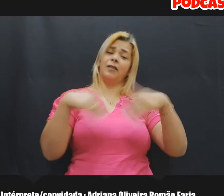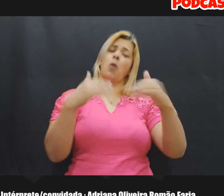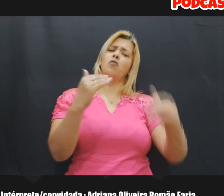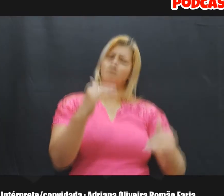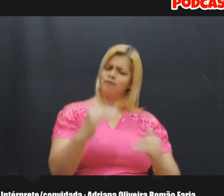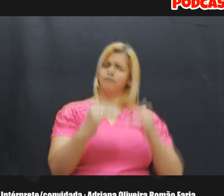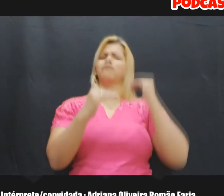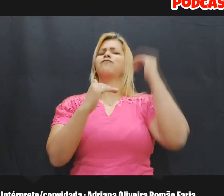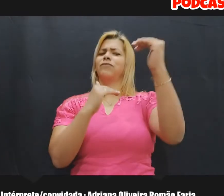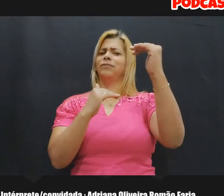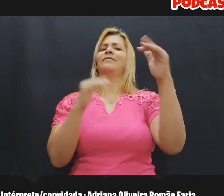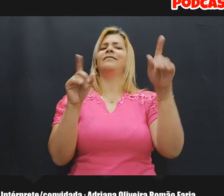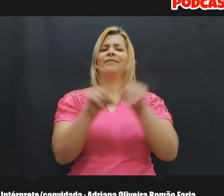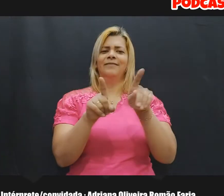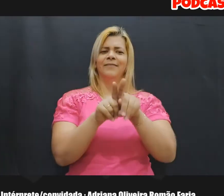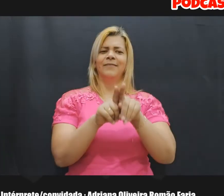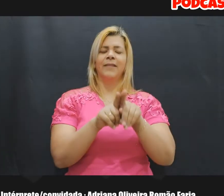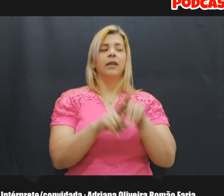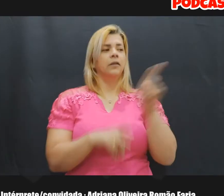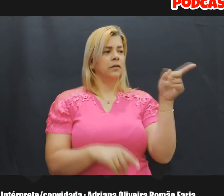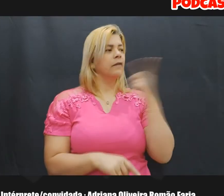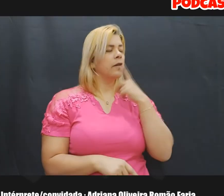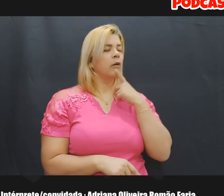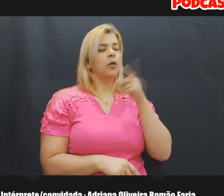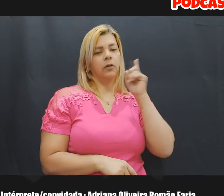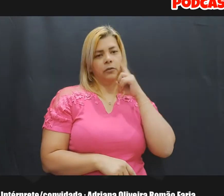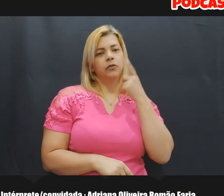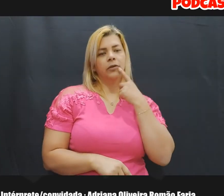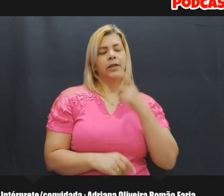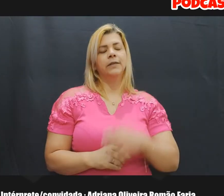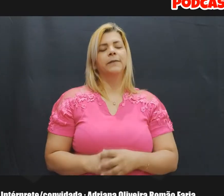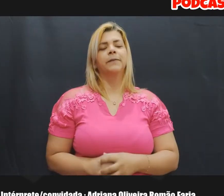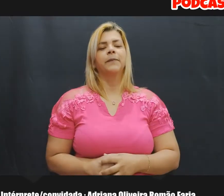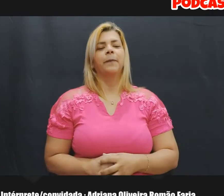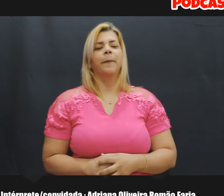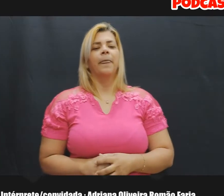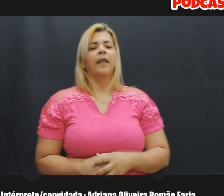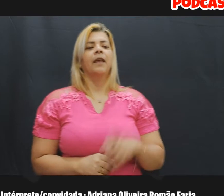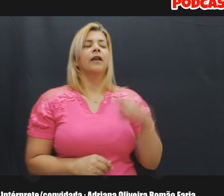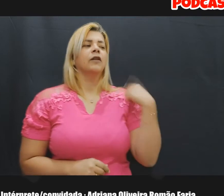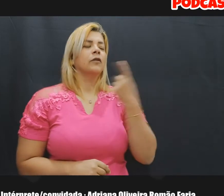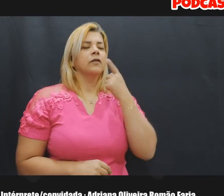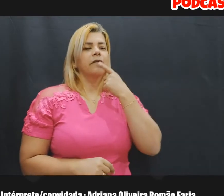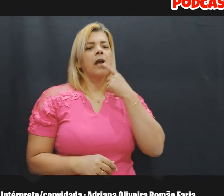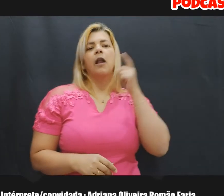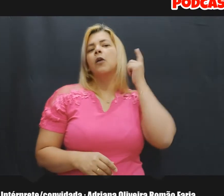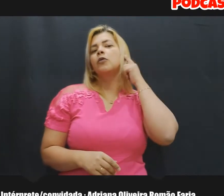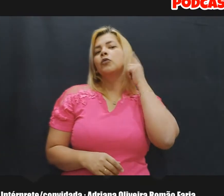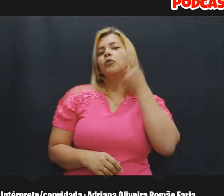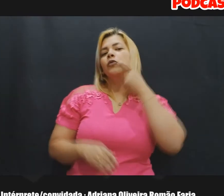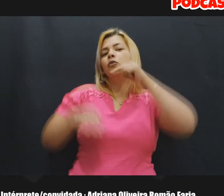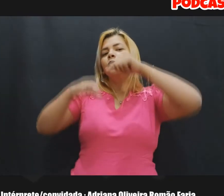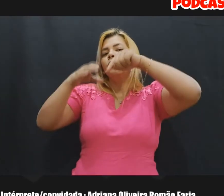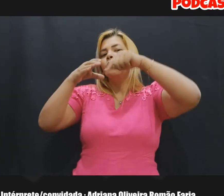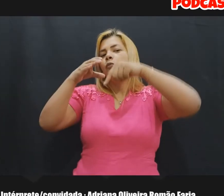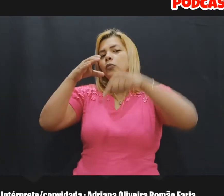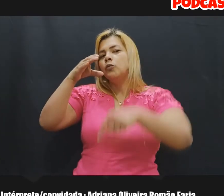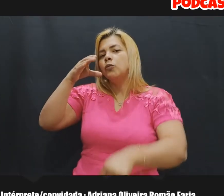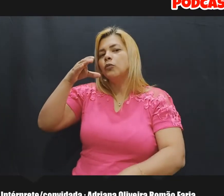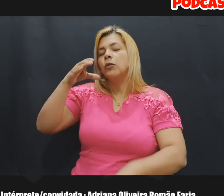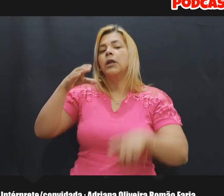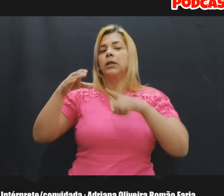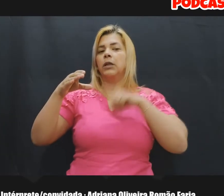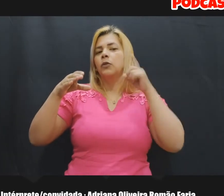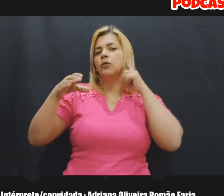também. E você falou sobre a surdez, né? Que a gente fala surdez profunda. Que tem o surdo que tem a